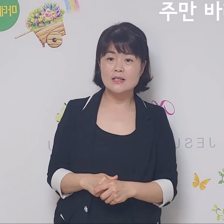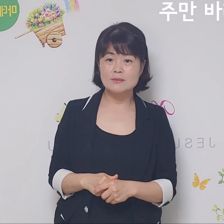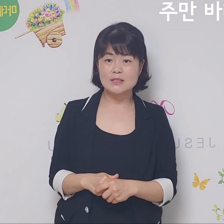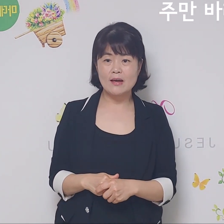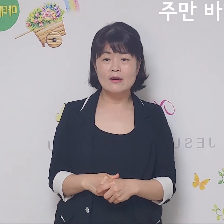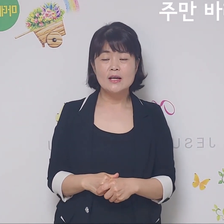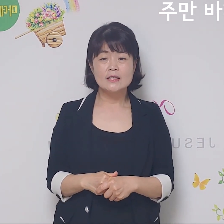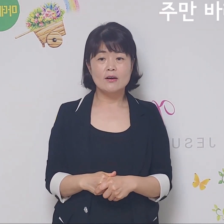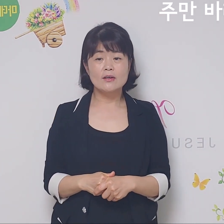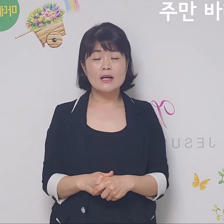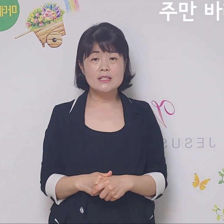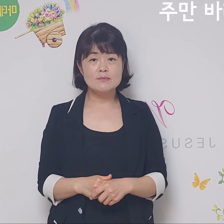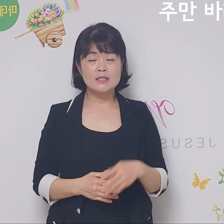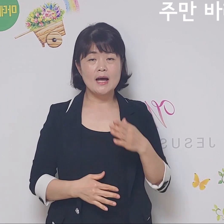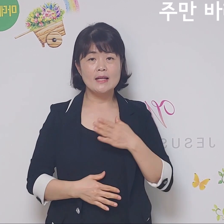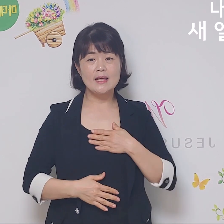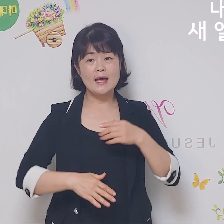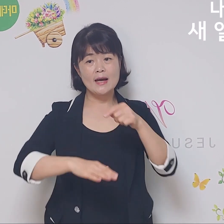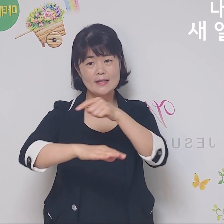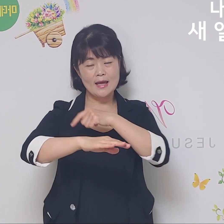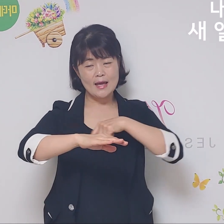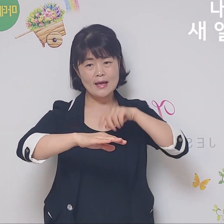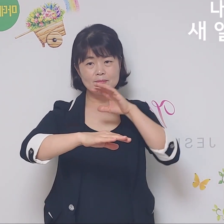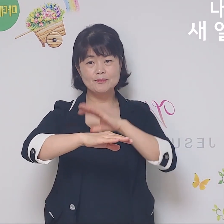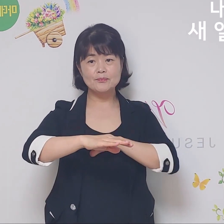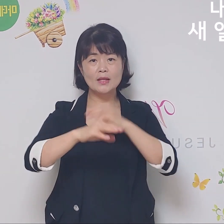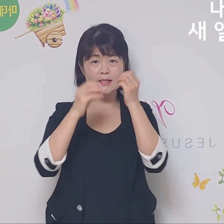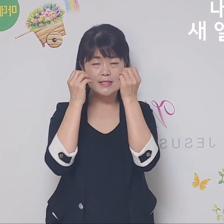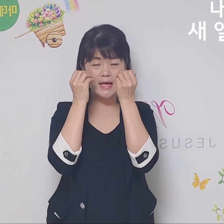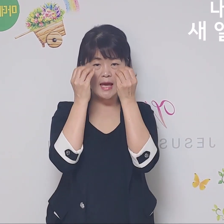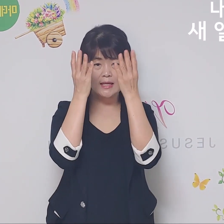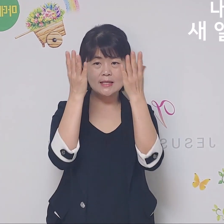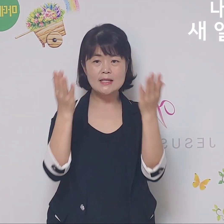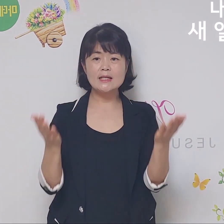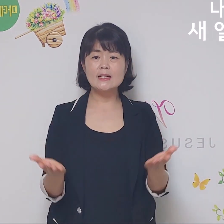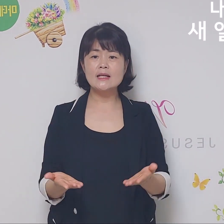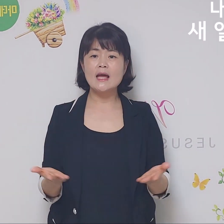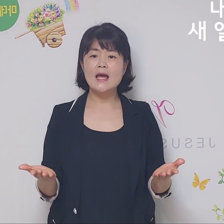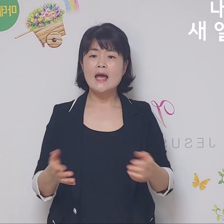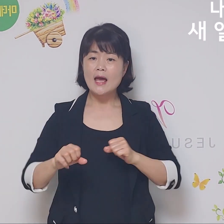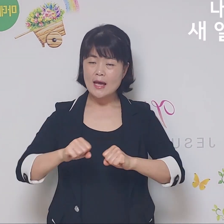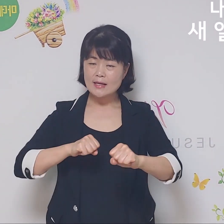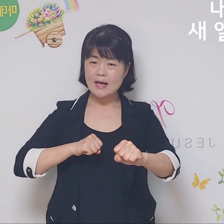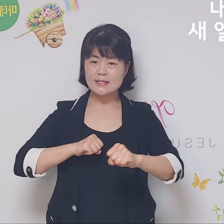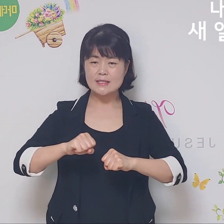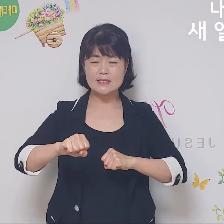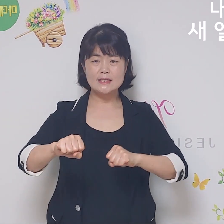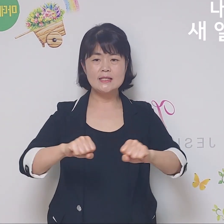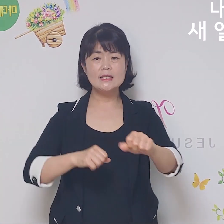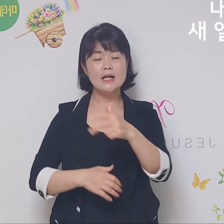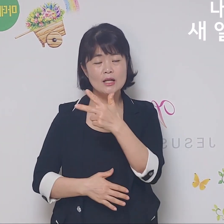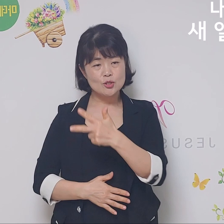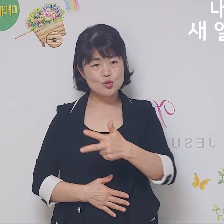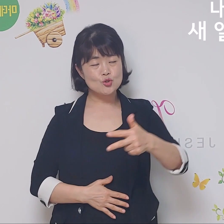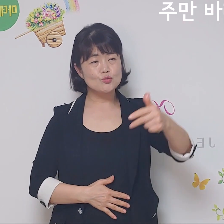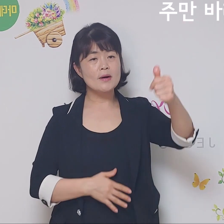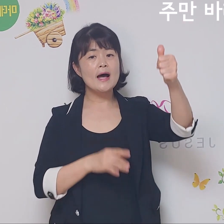결정하시면 돼요. 연결하겠습니다. 내 안에 새일 행하실